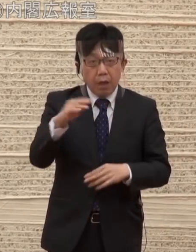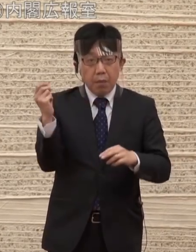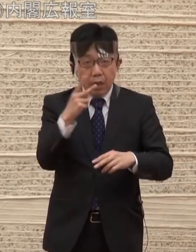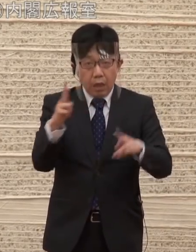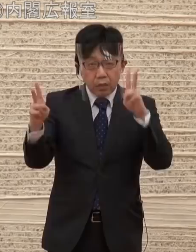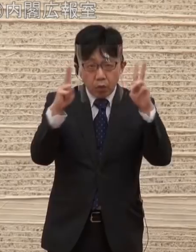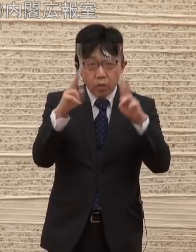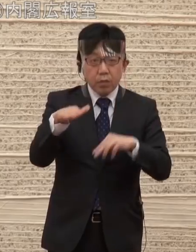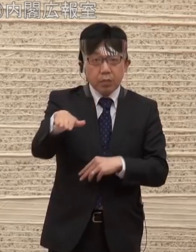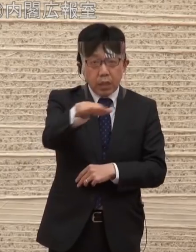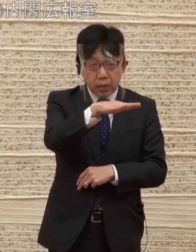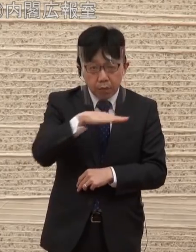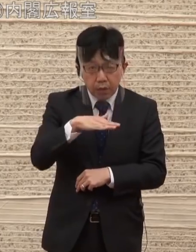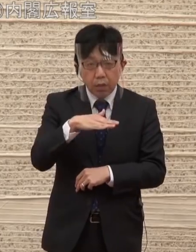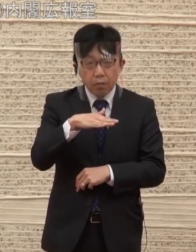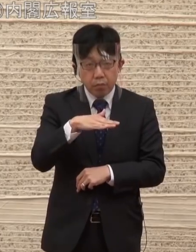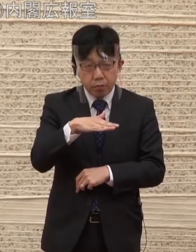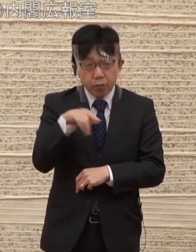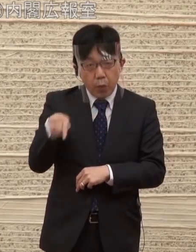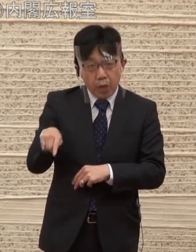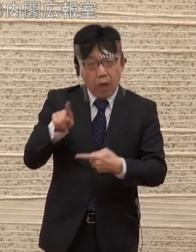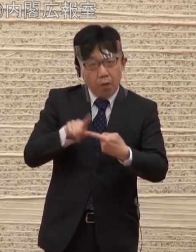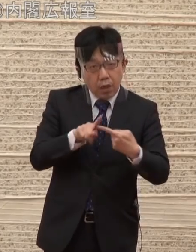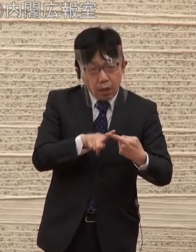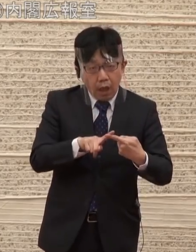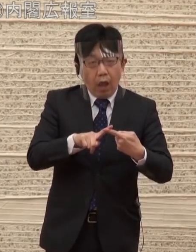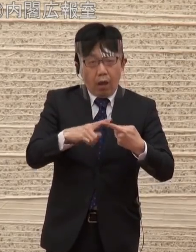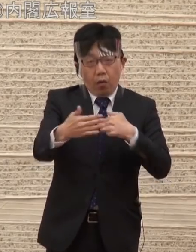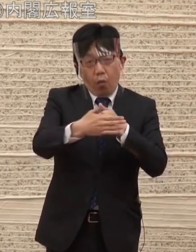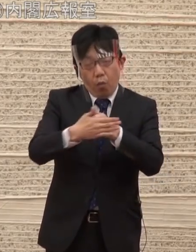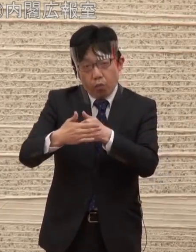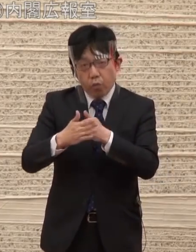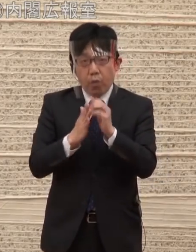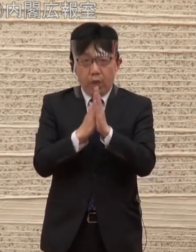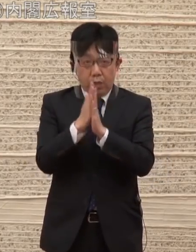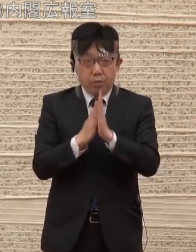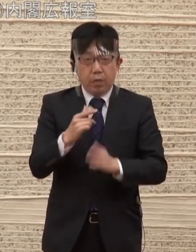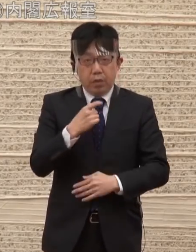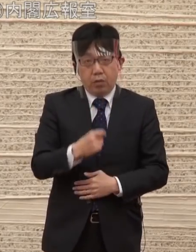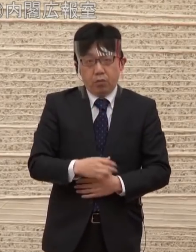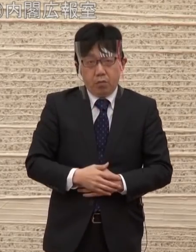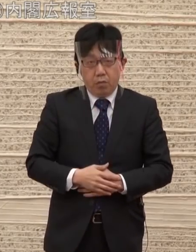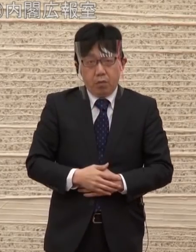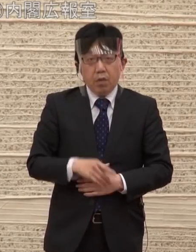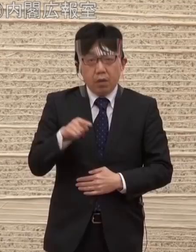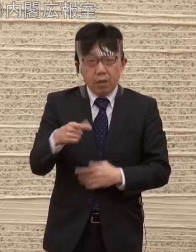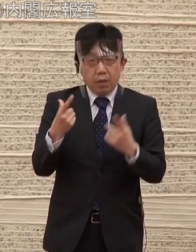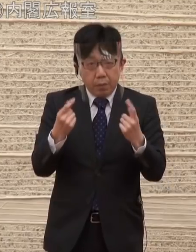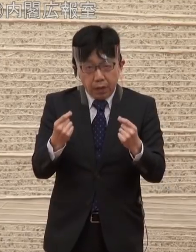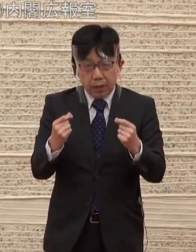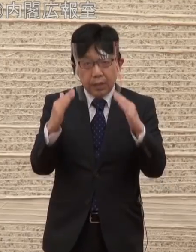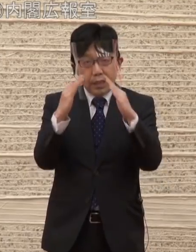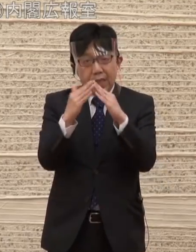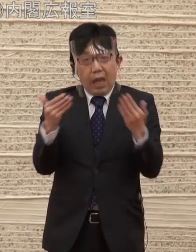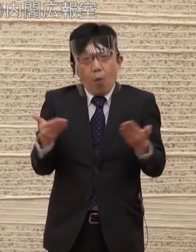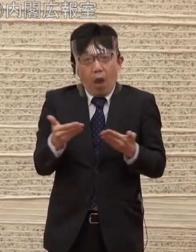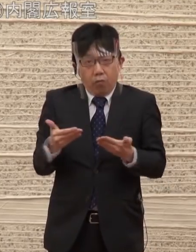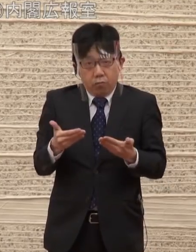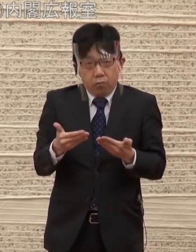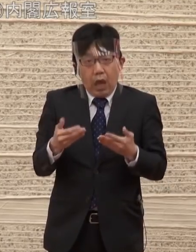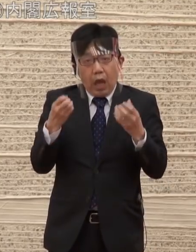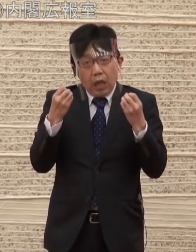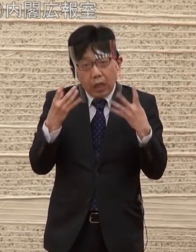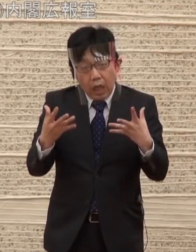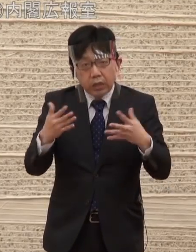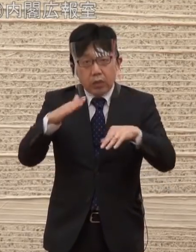様にご協力をお願いをしたいとこう思っておりますあとはやっぱりてレバーかですね新しいこのスタイルの一つには